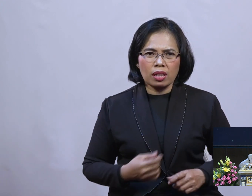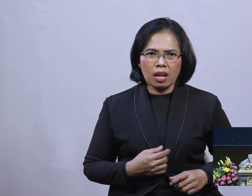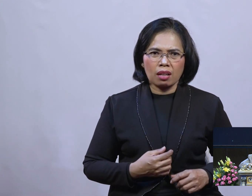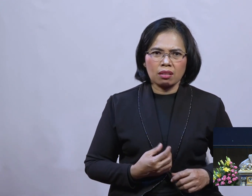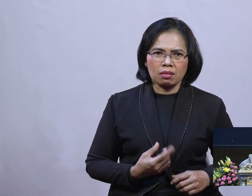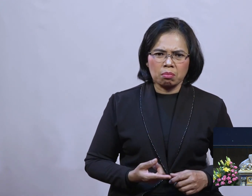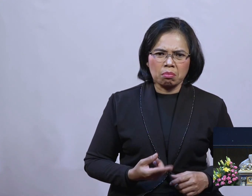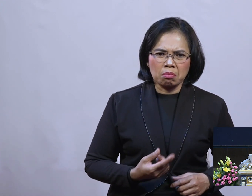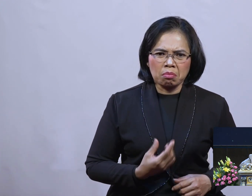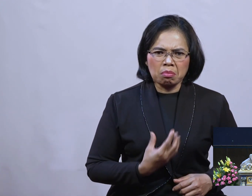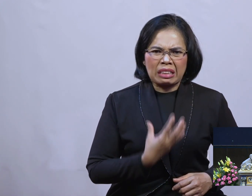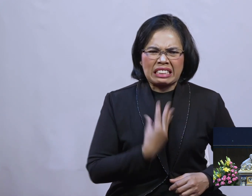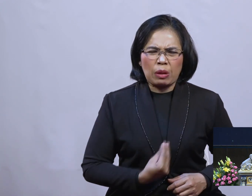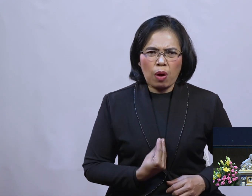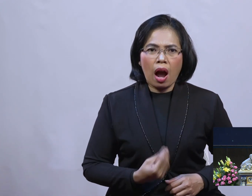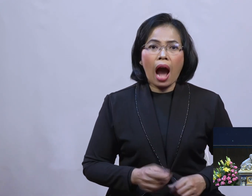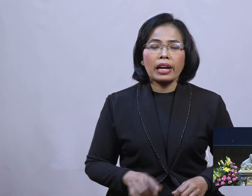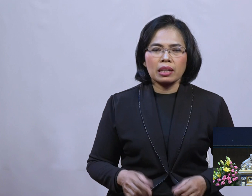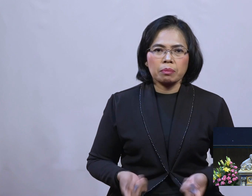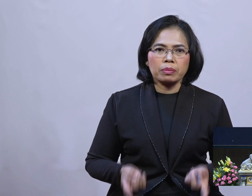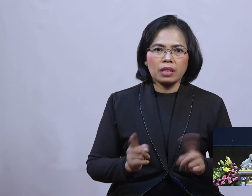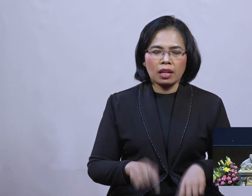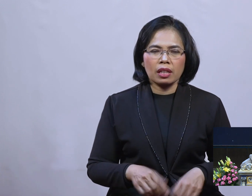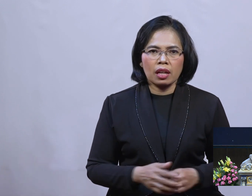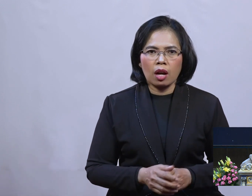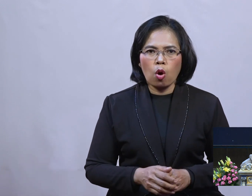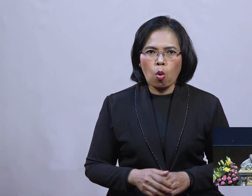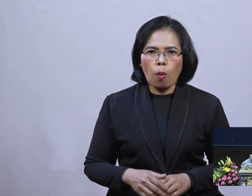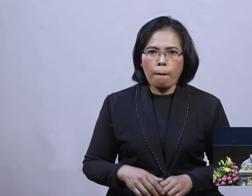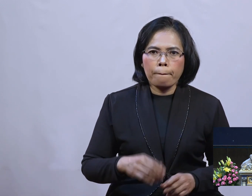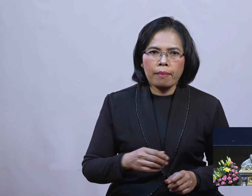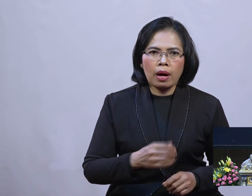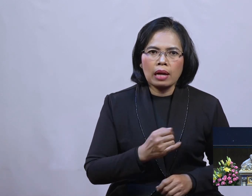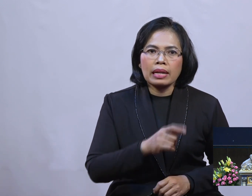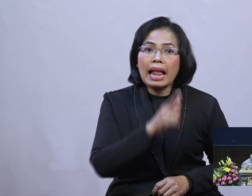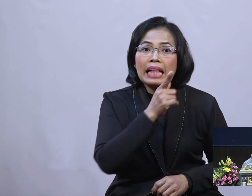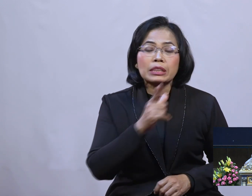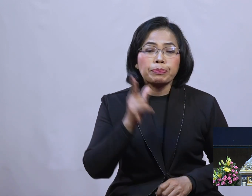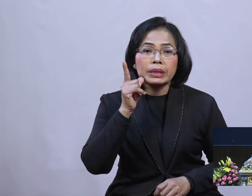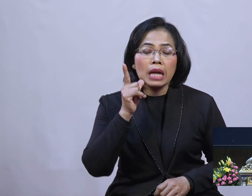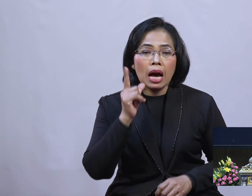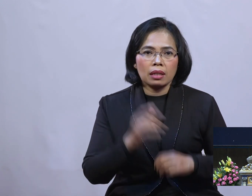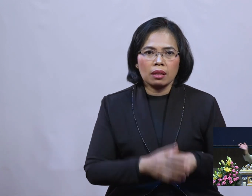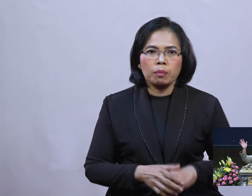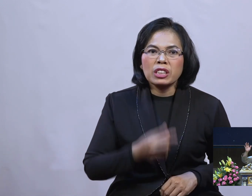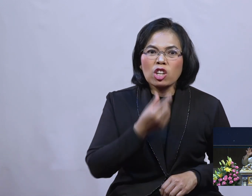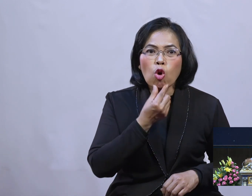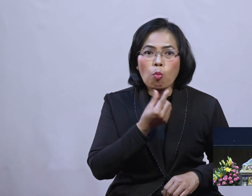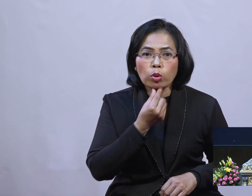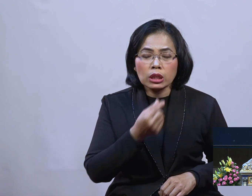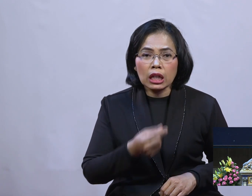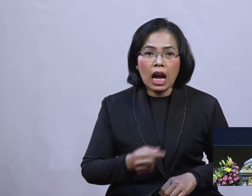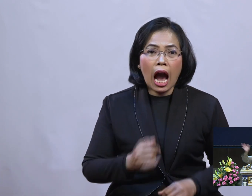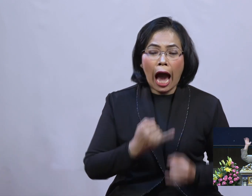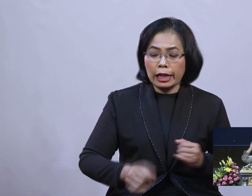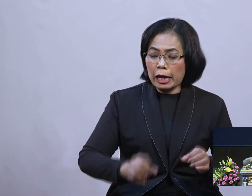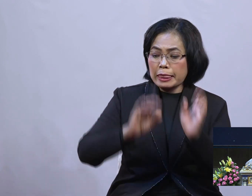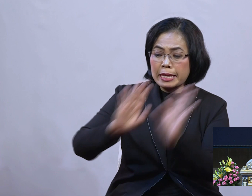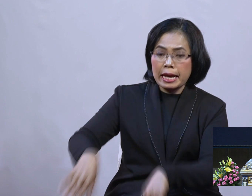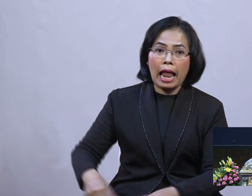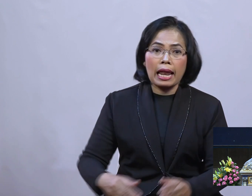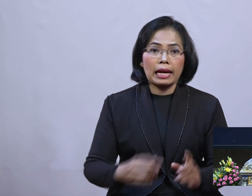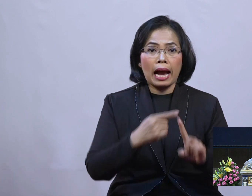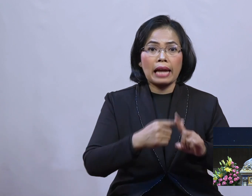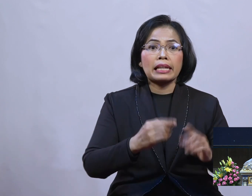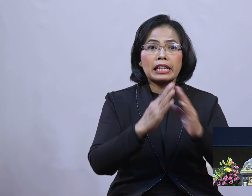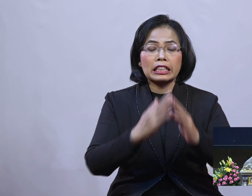akhirnya di homoseks jadi lesbian tidak sedikit orang yang tidak kecewa luka hati kepahitan akhirnya tinggalkan gereja lalu